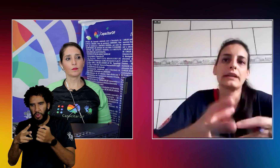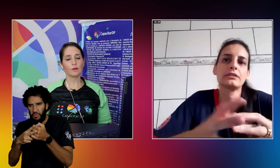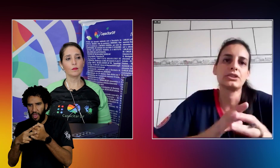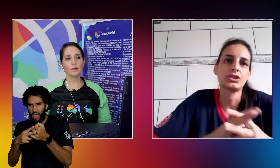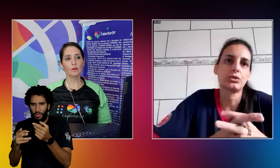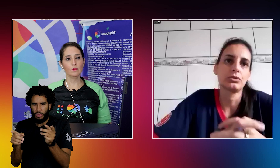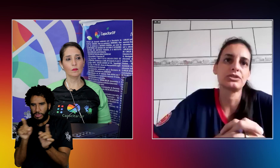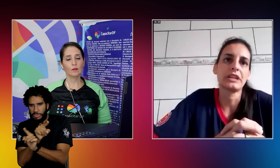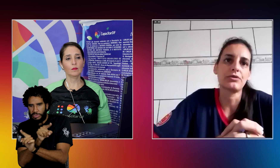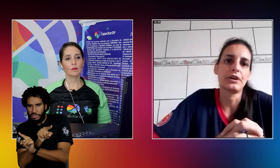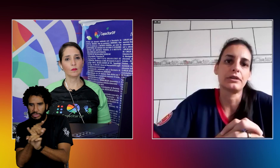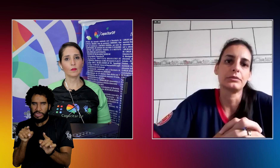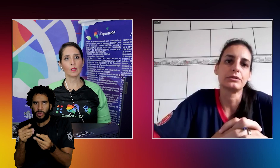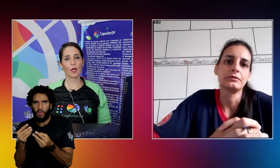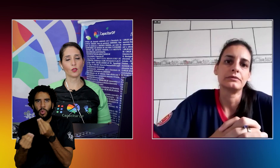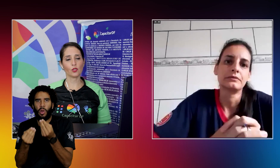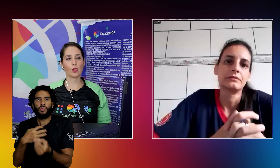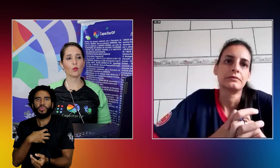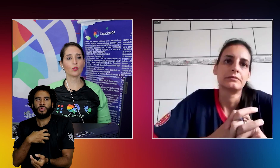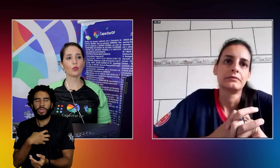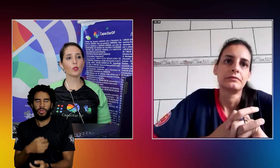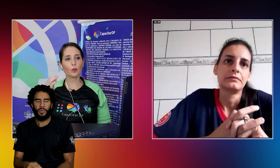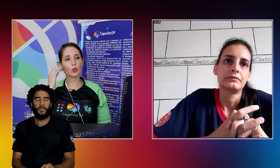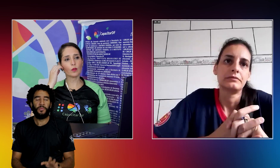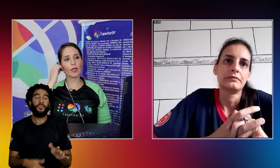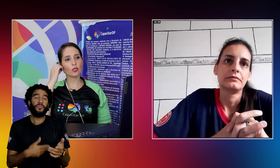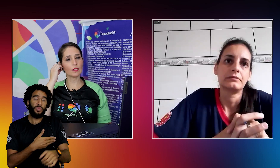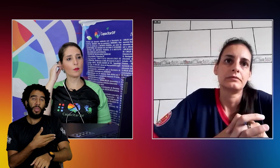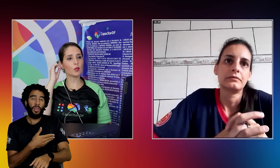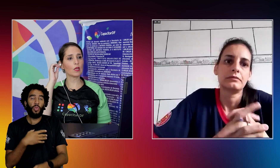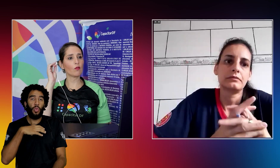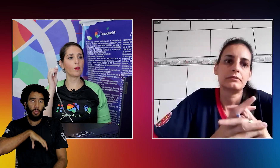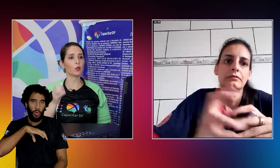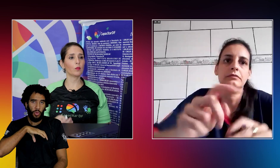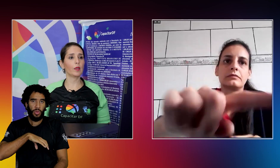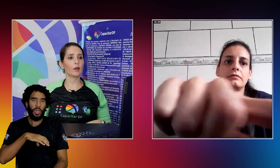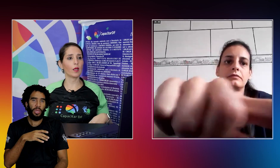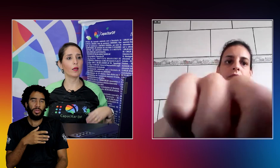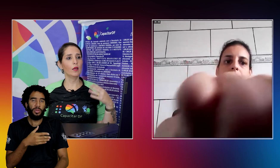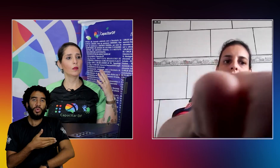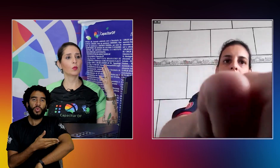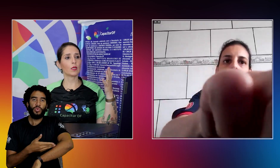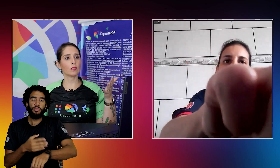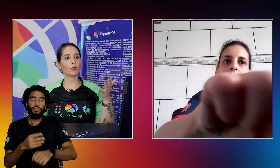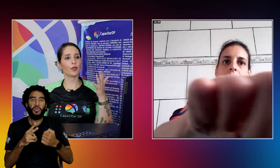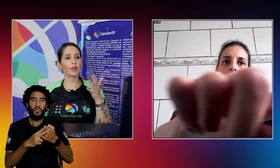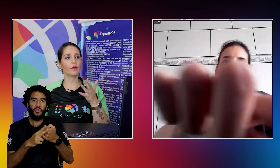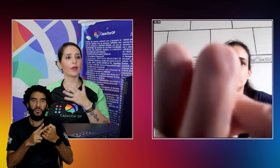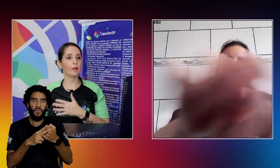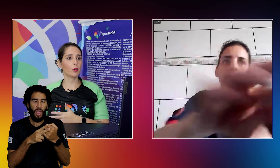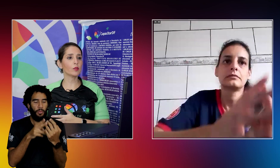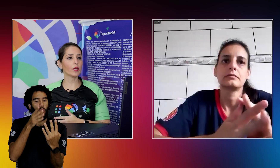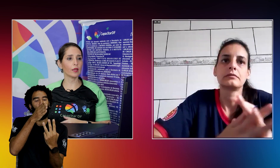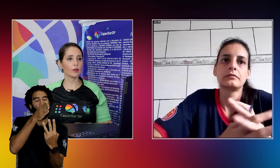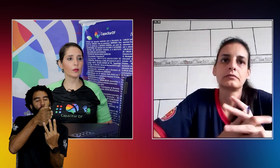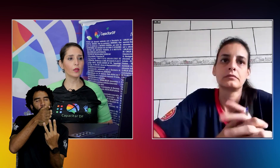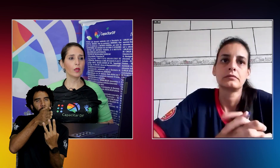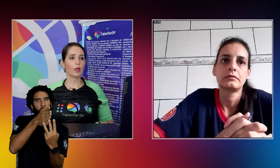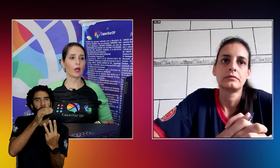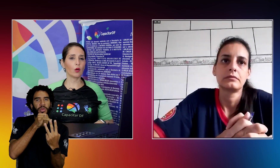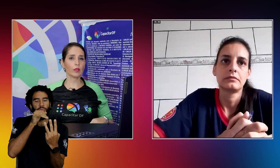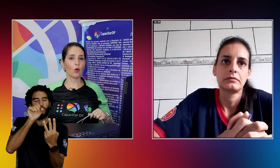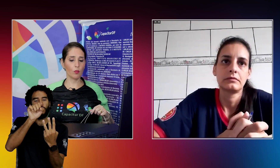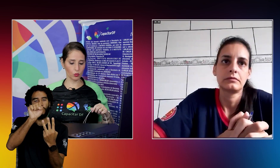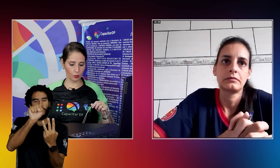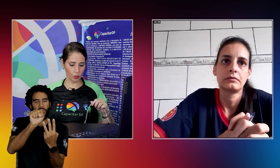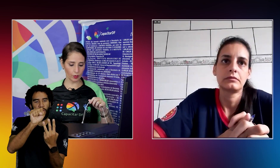correto da gente usar o verbo? Tá, a gente tem o costume no português de sempre usar o verbo no meio, né? Mostrar sujeito, verbo e objeto, que